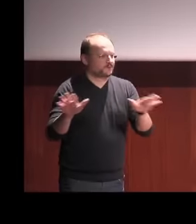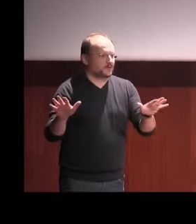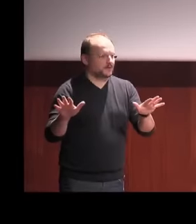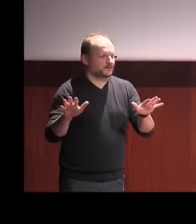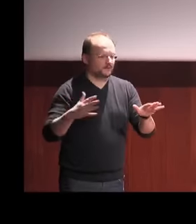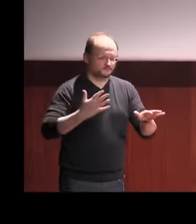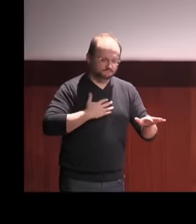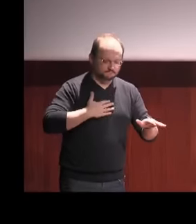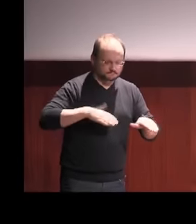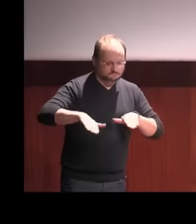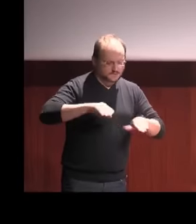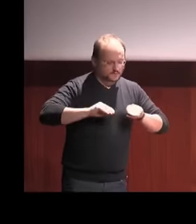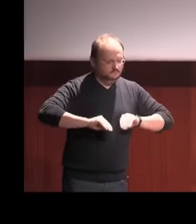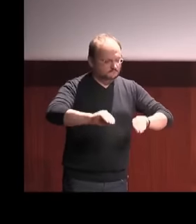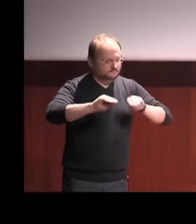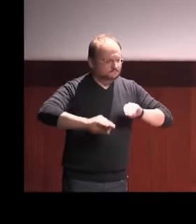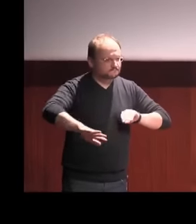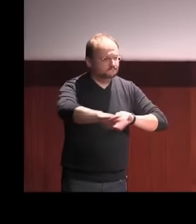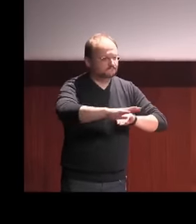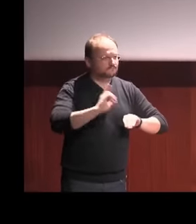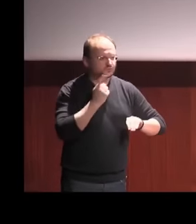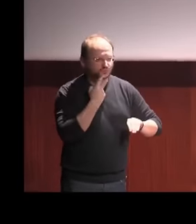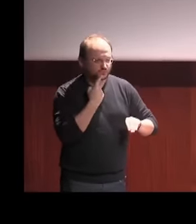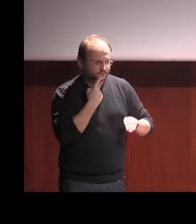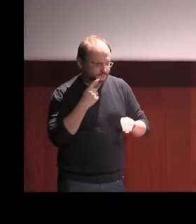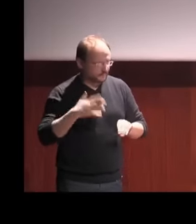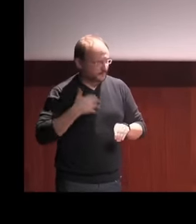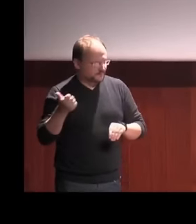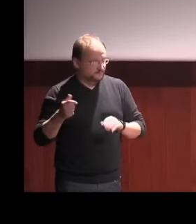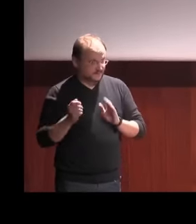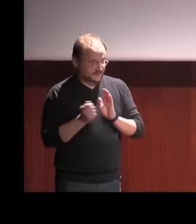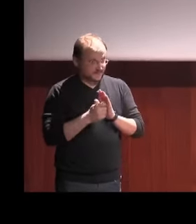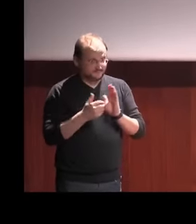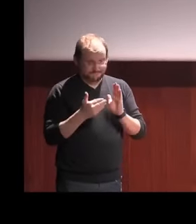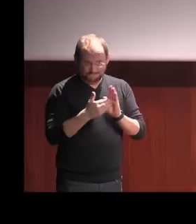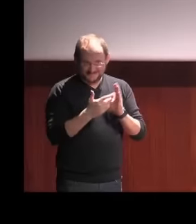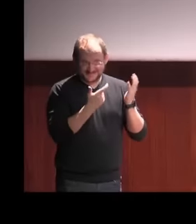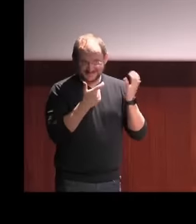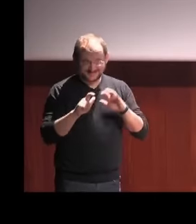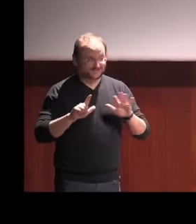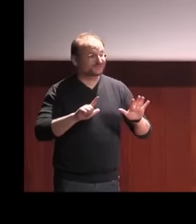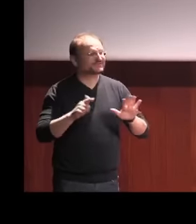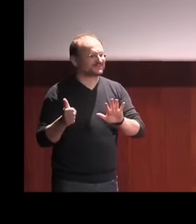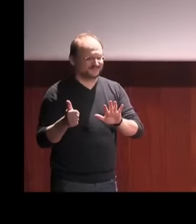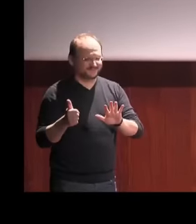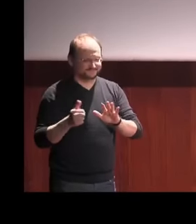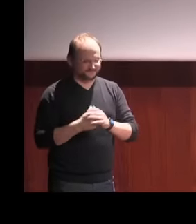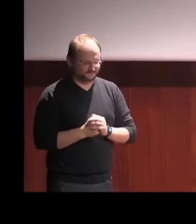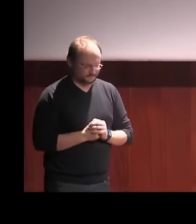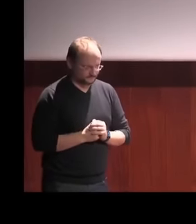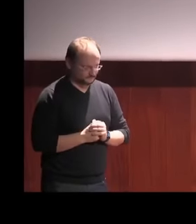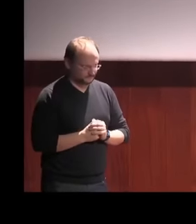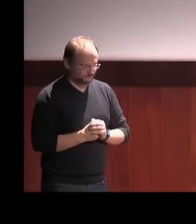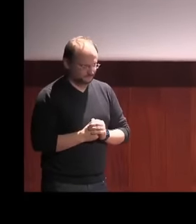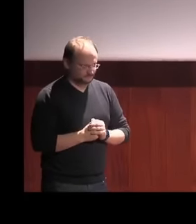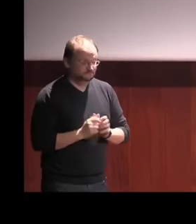Alors, l'abbé de Lépée avait déjà publié un ouvrage sur sa méthode d'enseignement aux